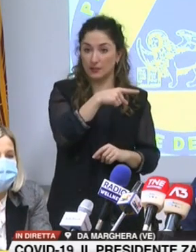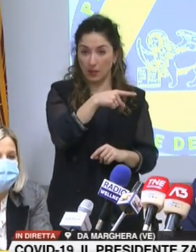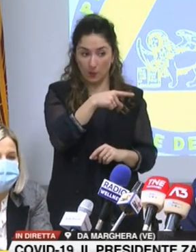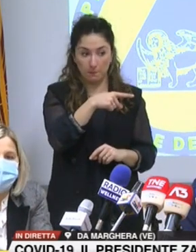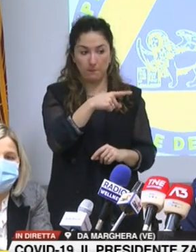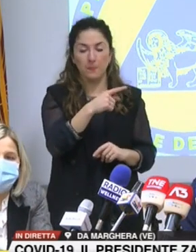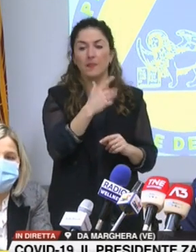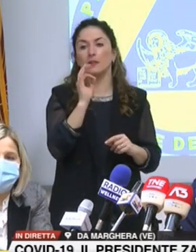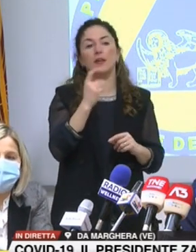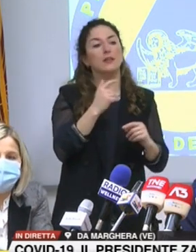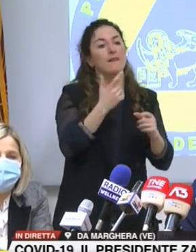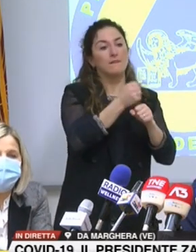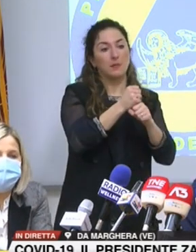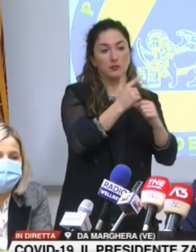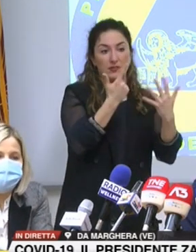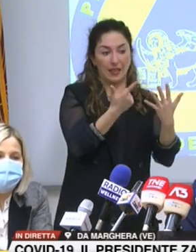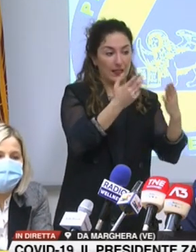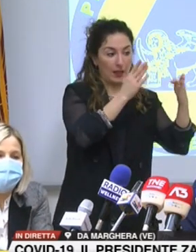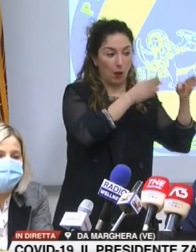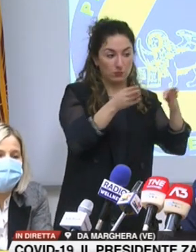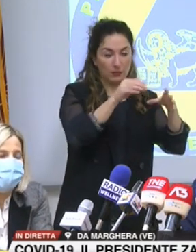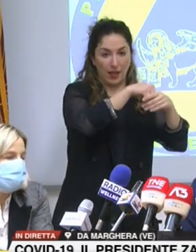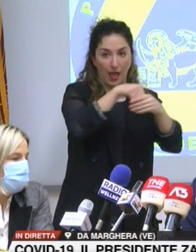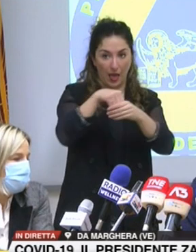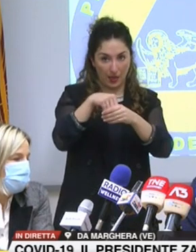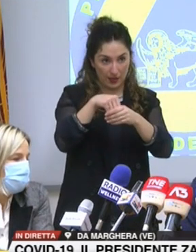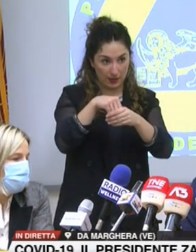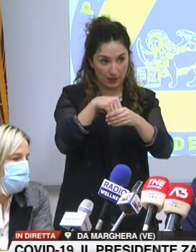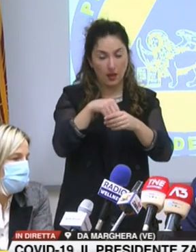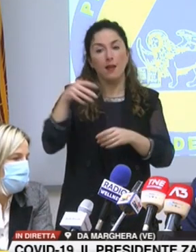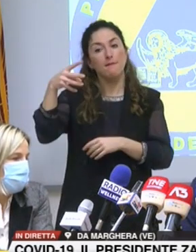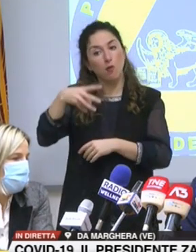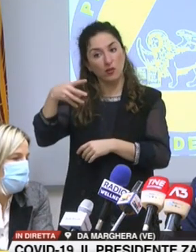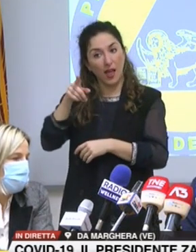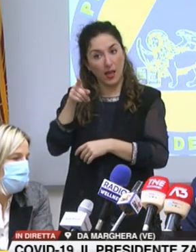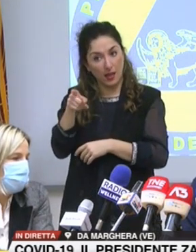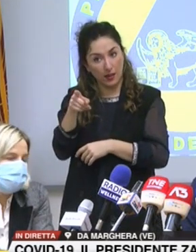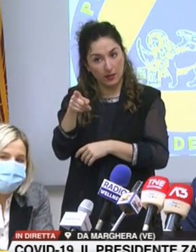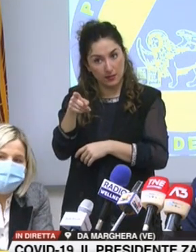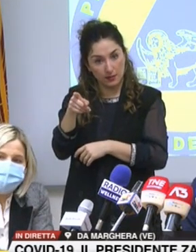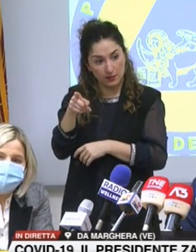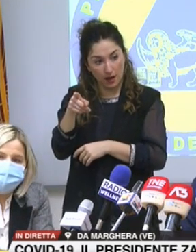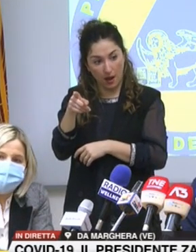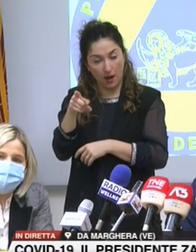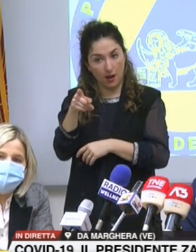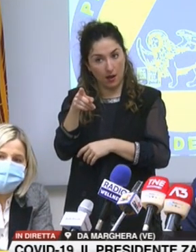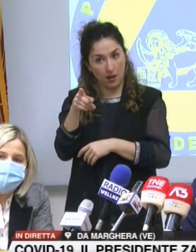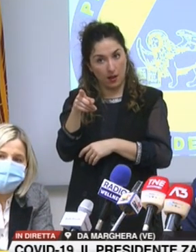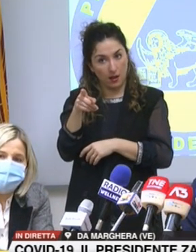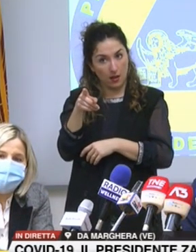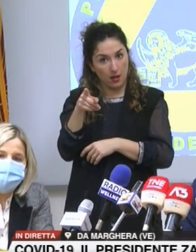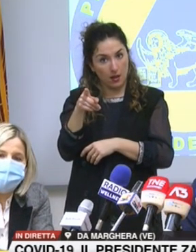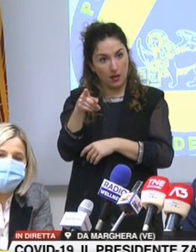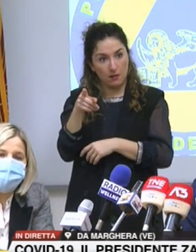allocato in 7 farmacie ospedaliere sul territorio, Moderna, avendo ancora numeri piccolissimi e